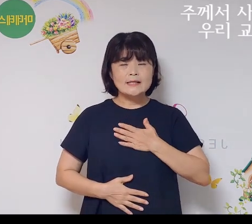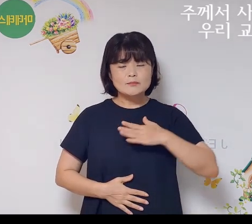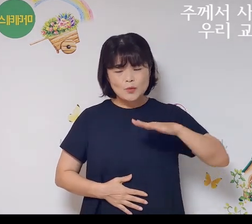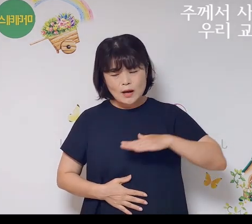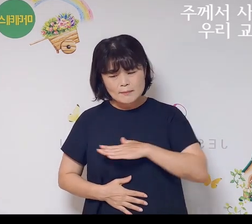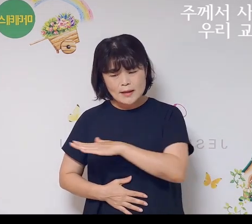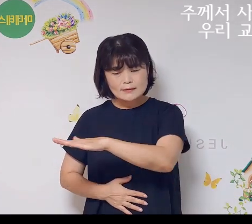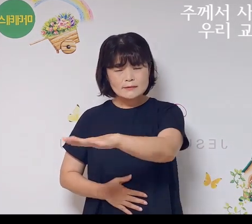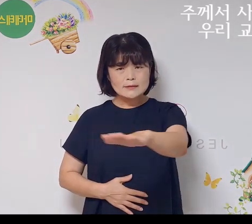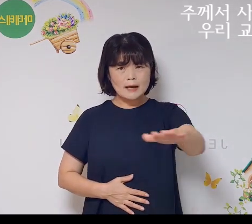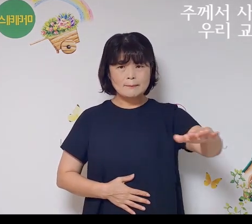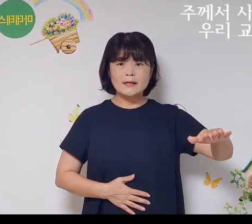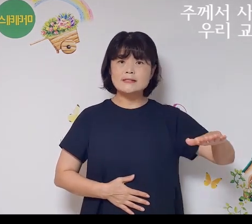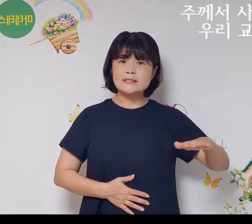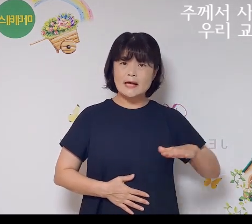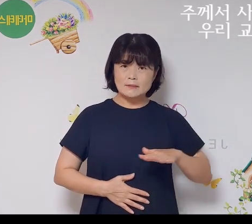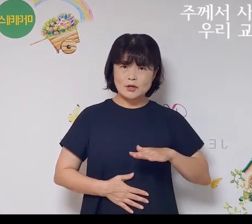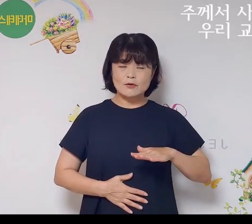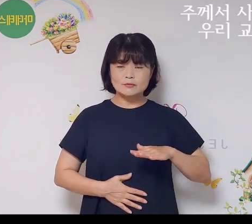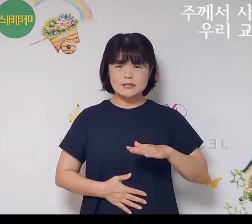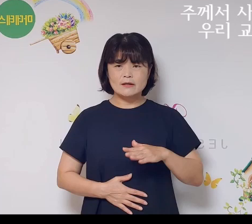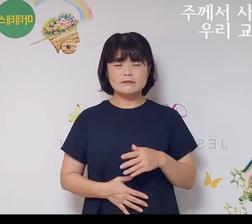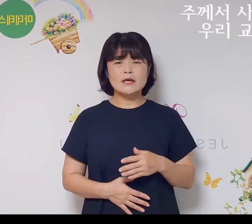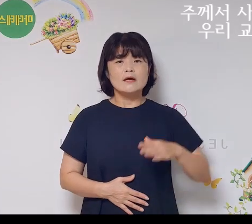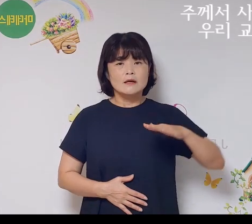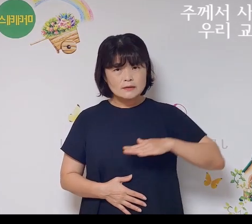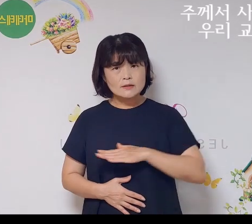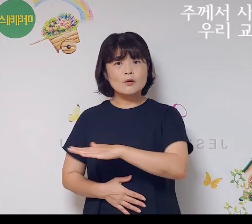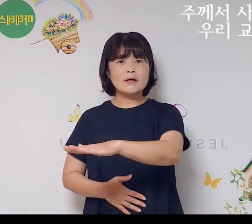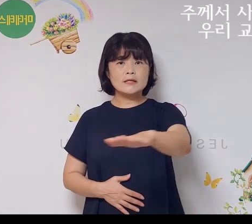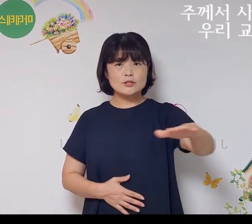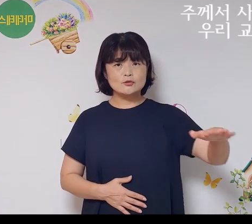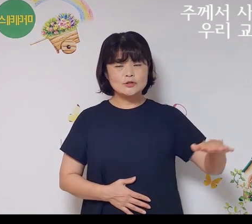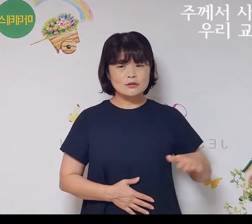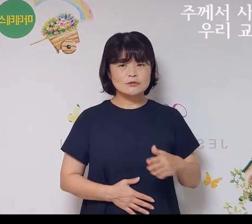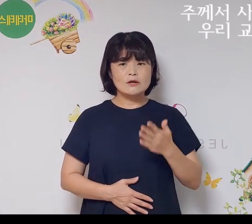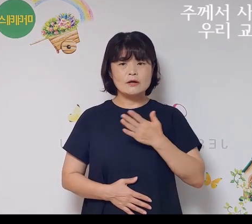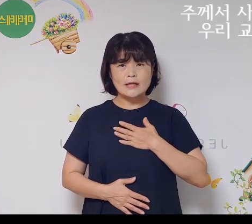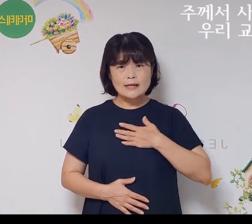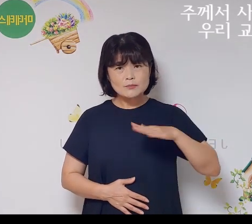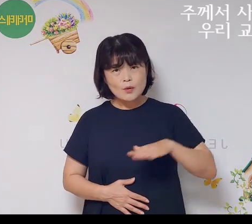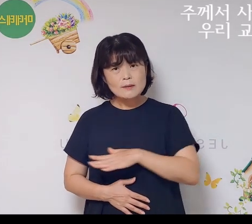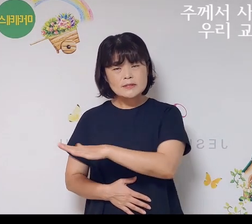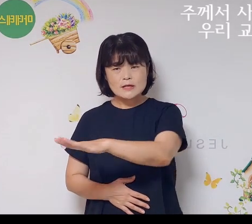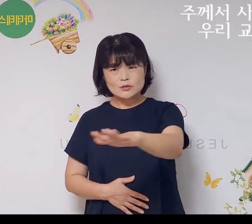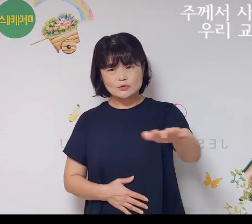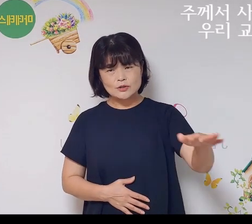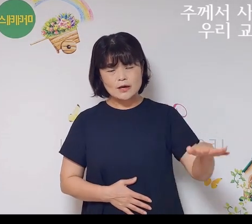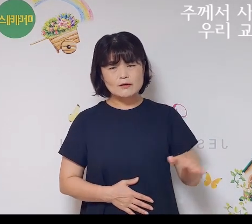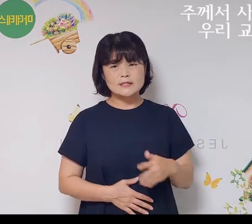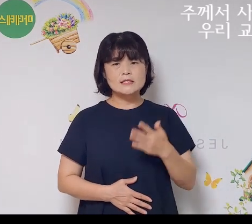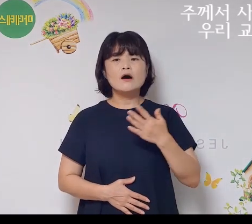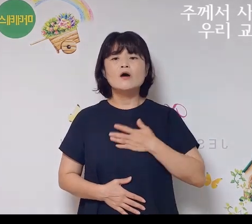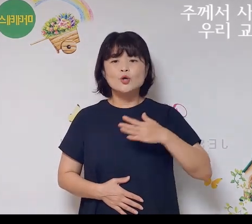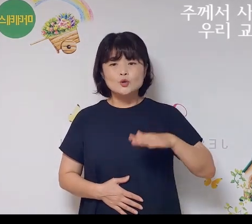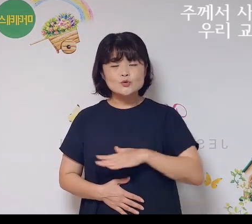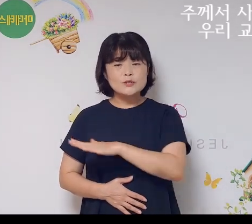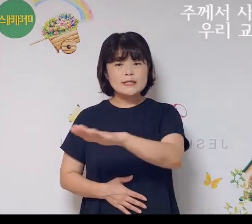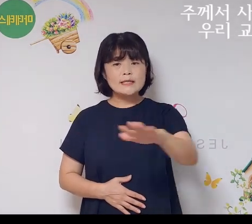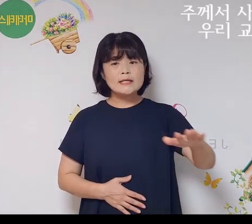나를 포함한 앞에 있는 사람 여러분이에요. 근데 이것만 하셔도 되고요. 나를 포함해서 하셔도 돼요. 그래서